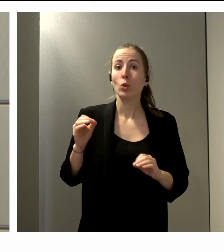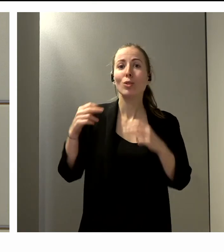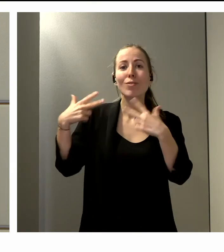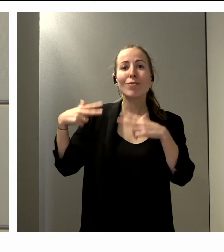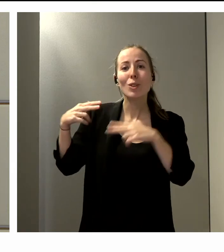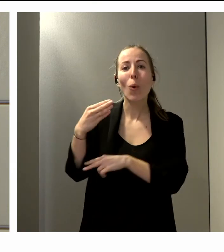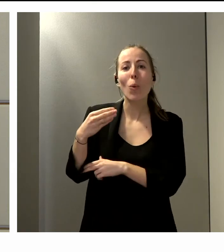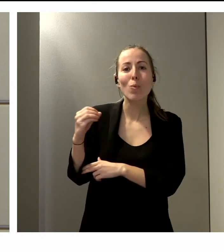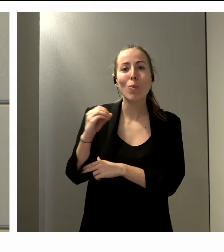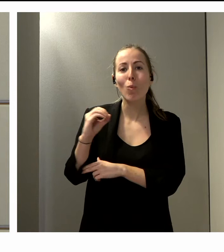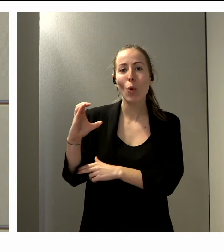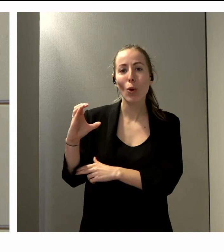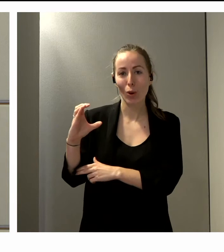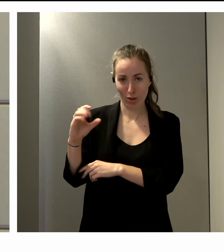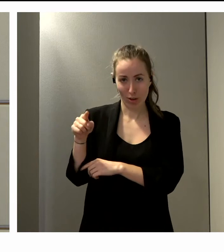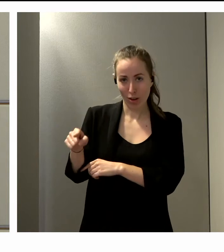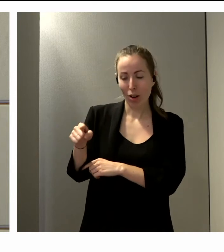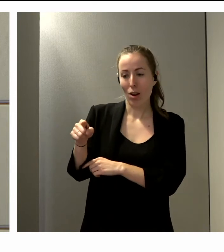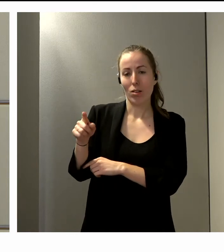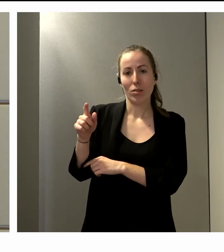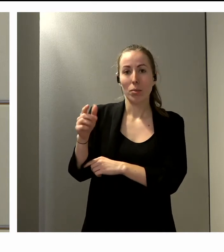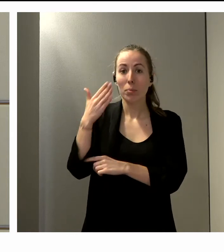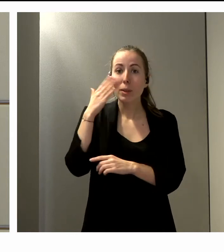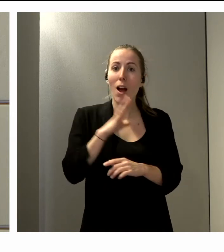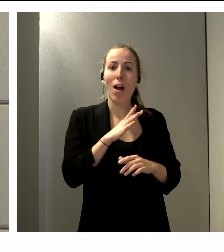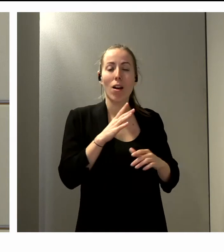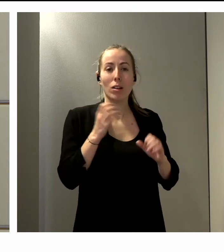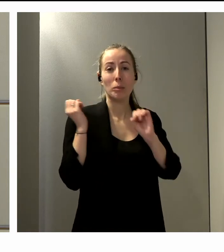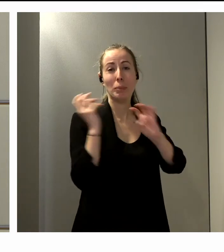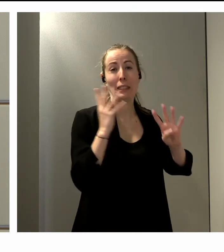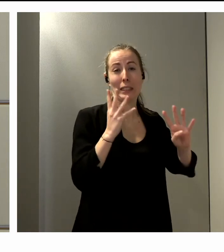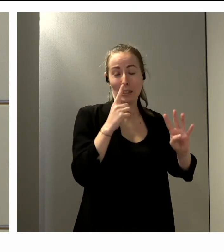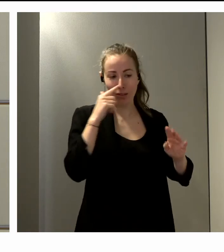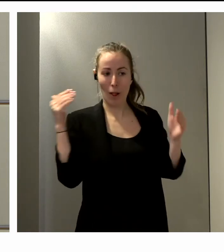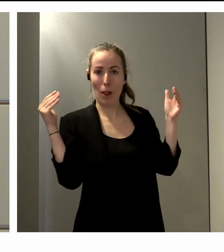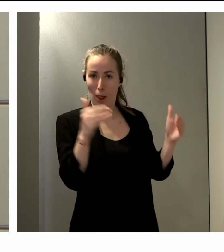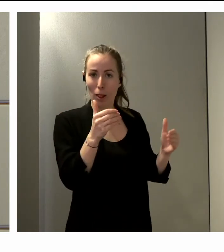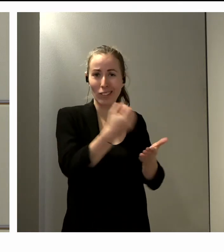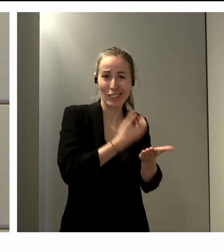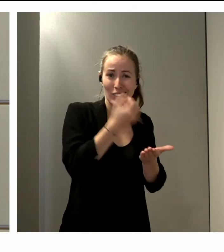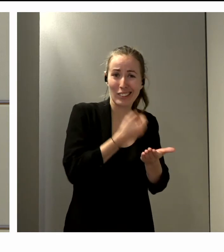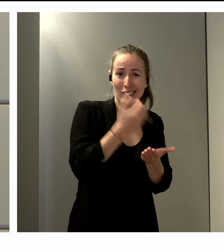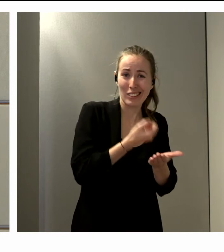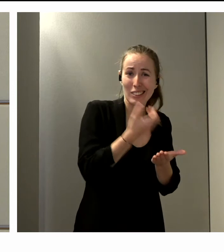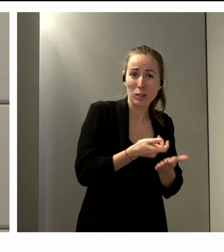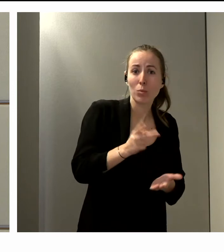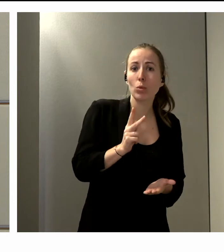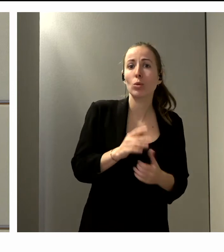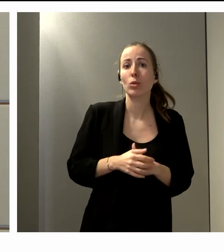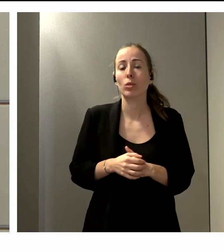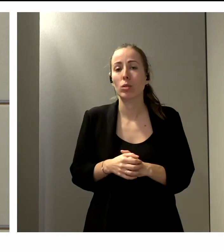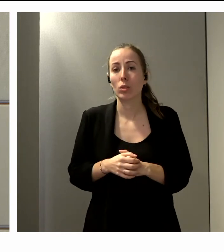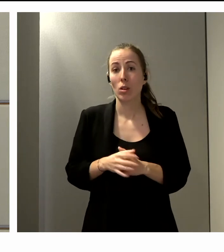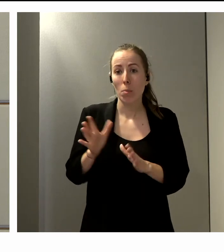les filières en tension font l'objet d'un point d'attention, tout comme la promotion de filières qui sont un peu